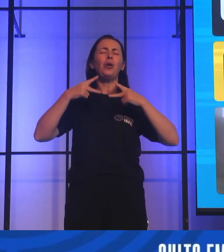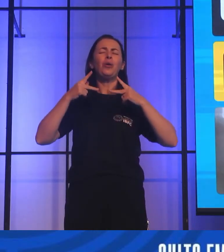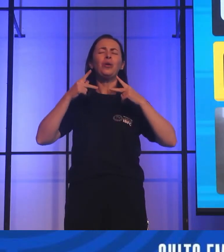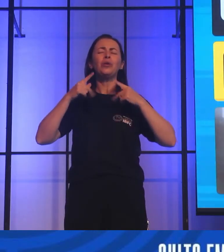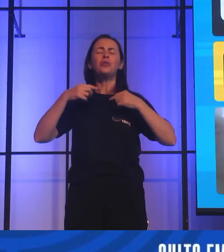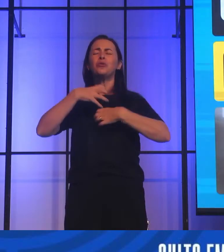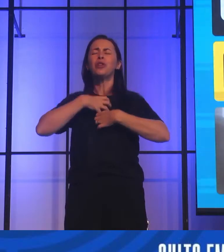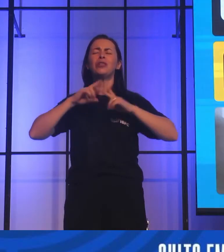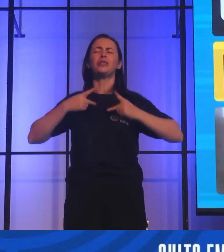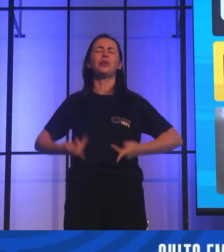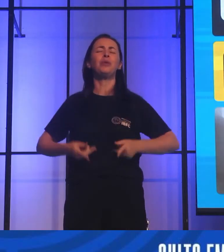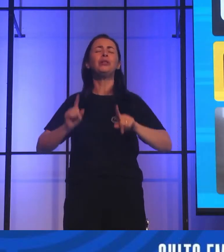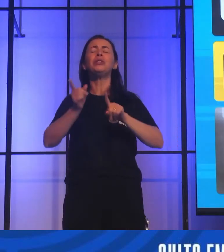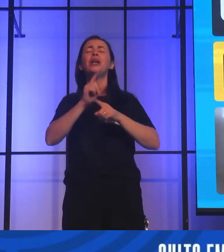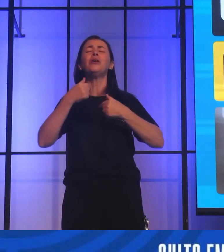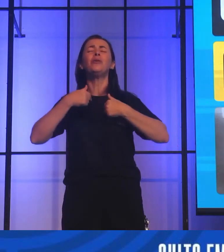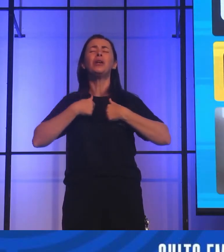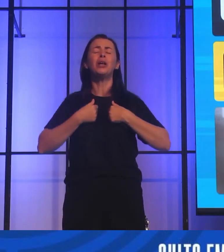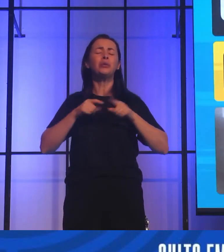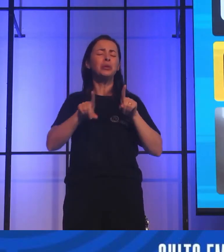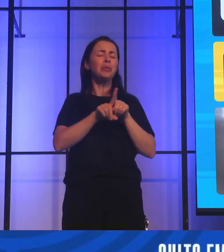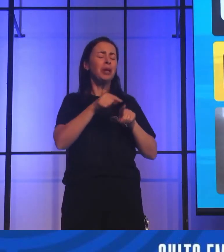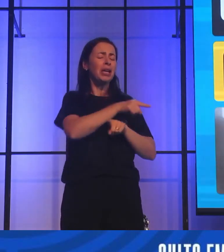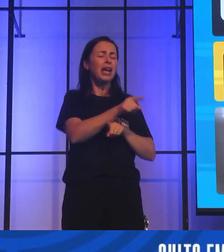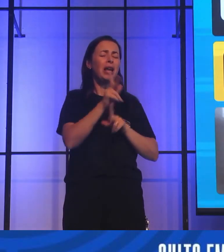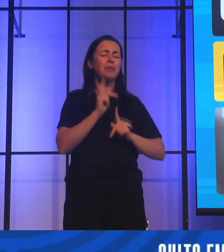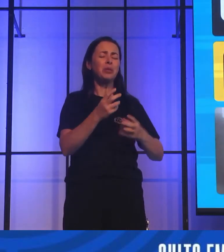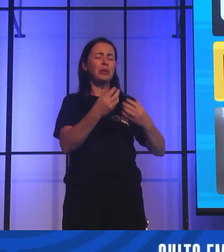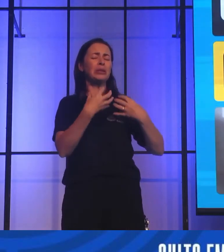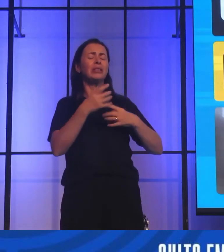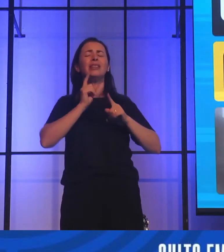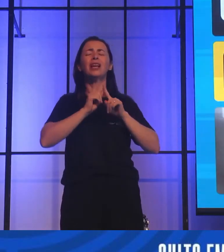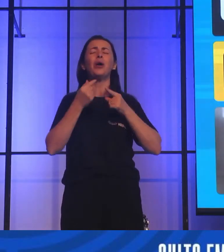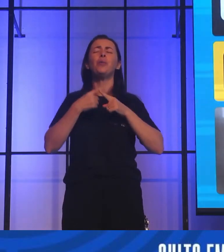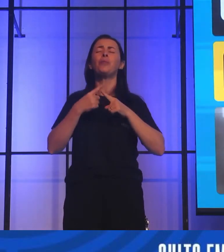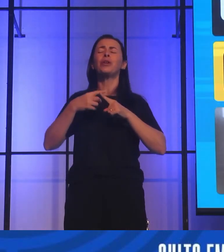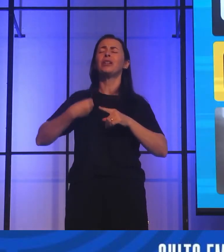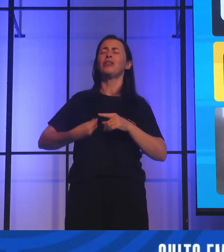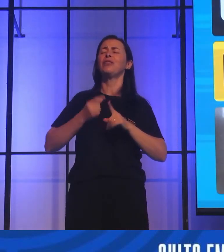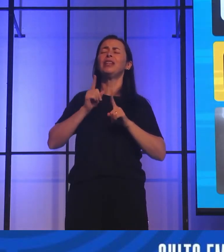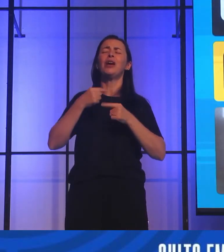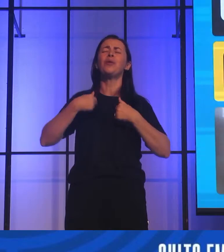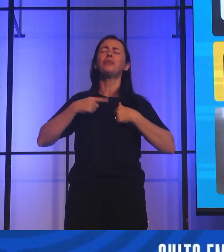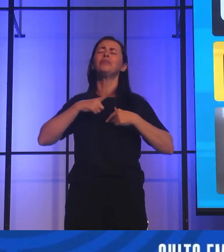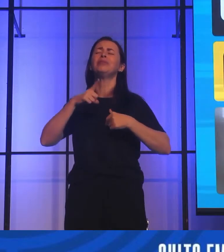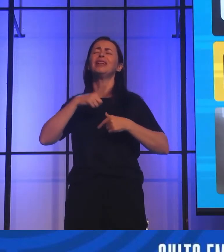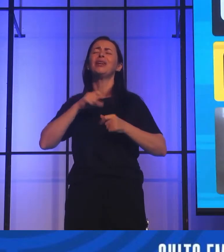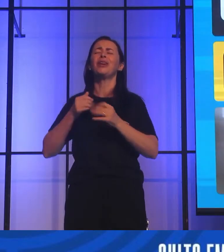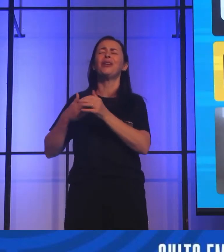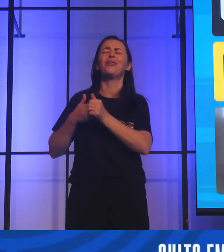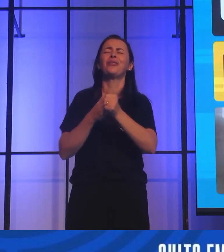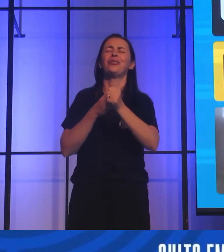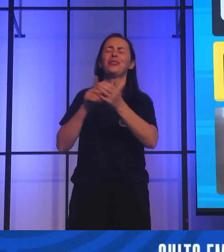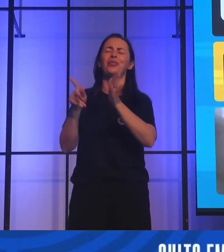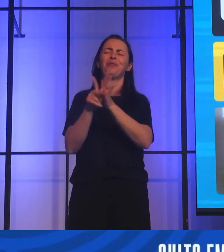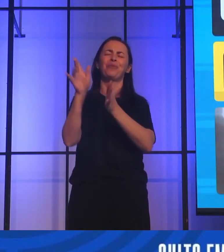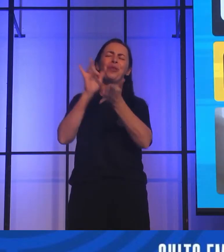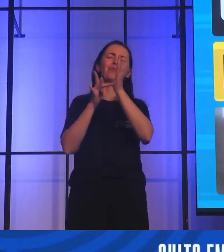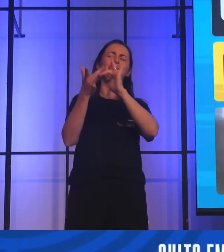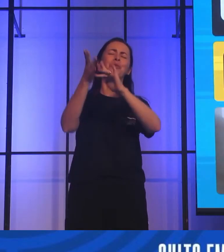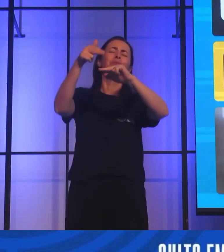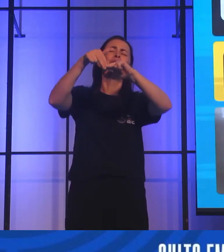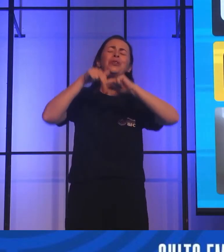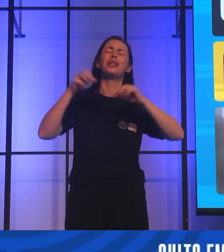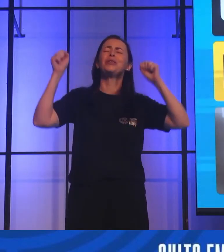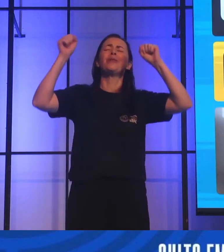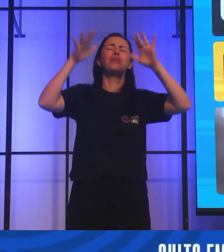das ações das pessoas e do que a vida faz comigo, mas sobre o controle de Jesus. Então abençoa, muda, transforma.